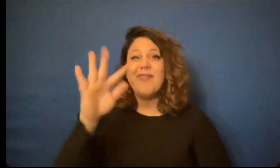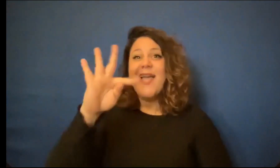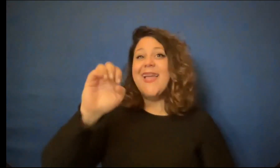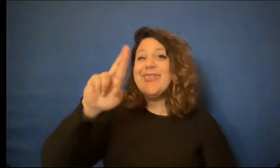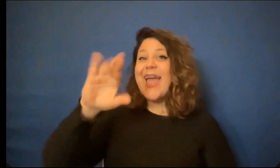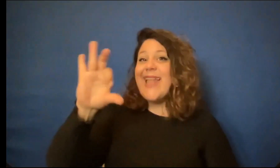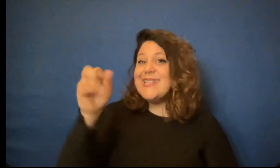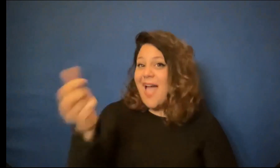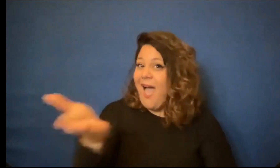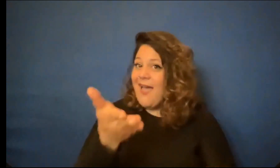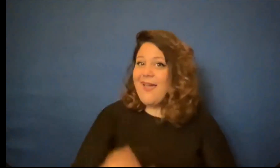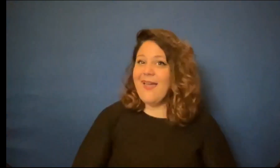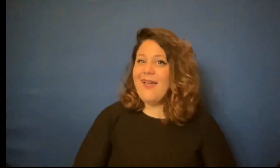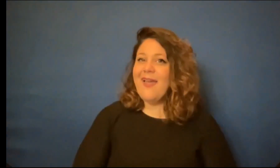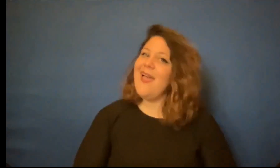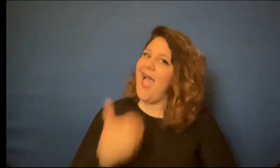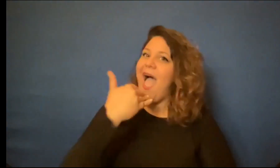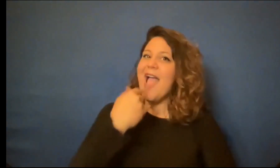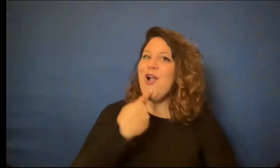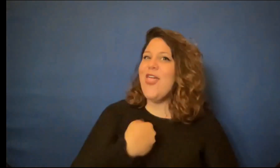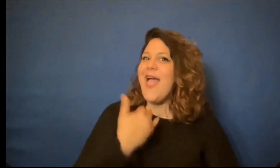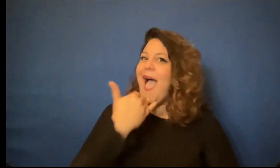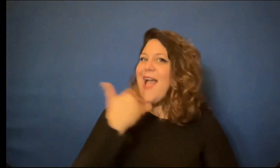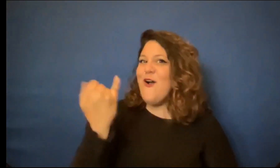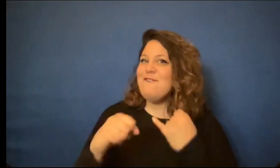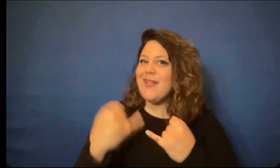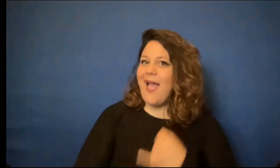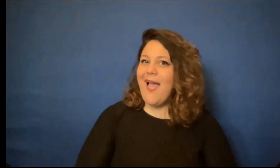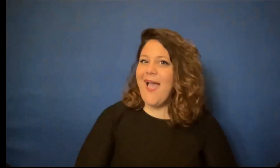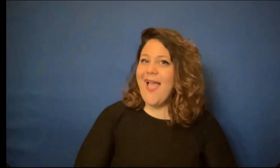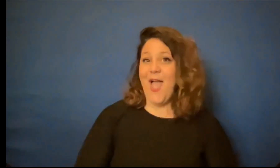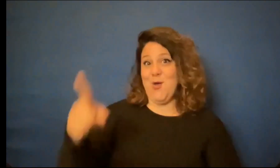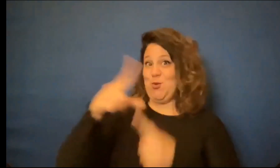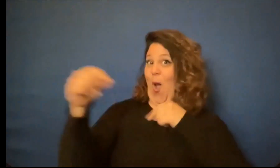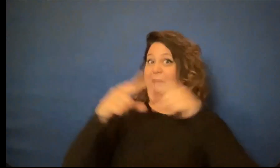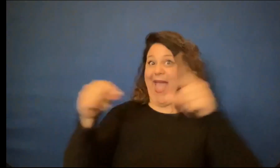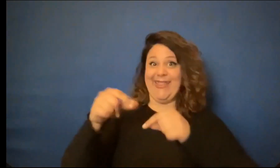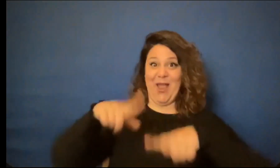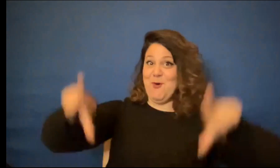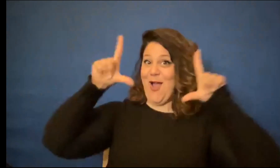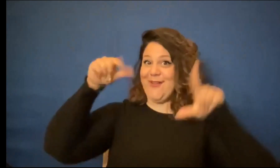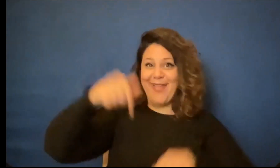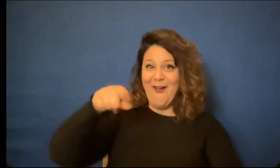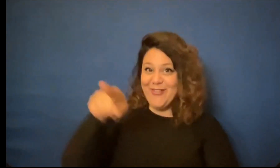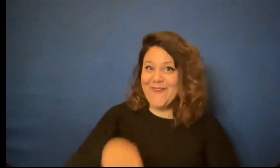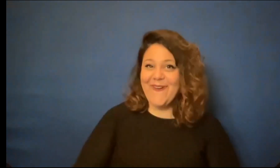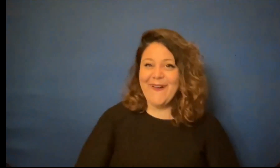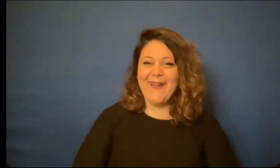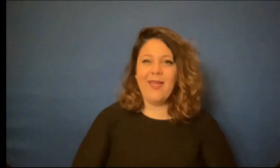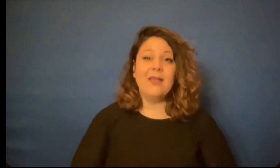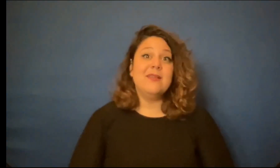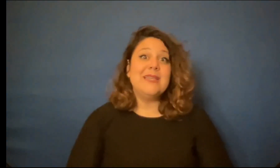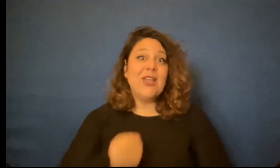toca. Me toca. Dinos algo final porque eres la estrella del rock hoy. Yo, ¿qué tengo que decir? Pues gracias